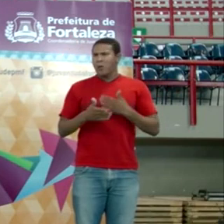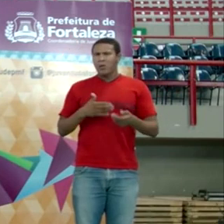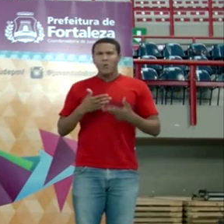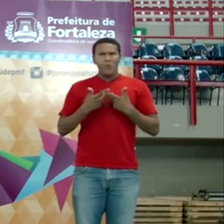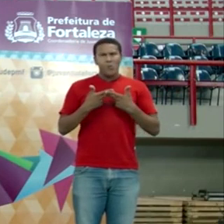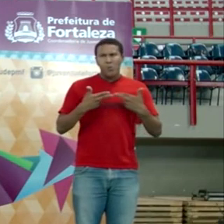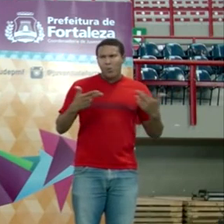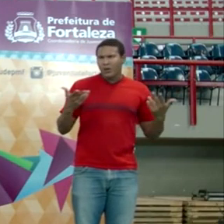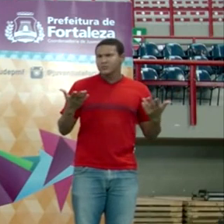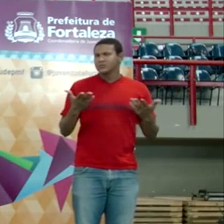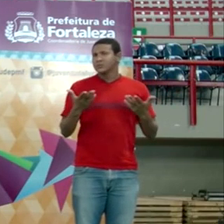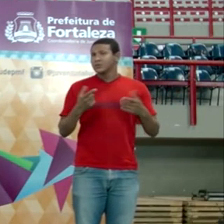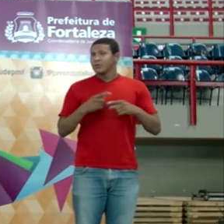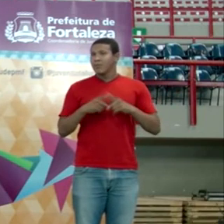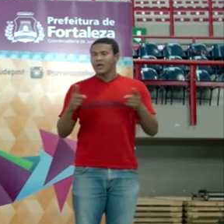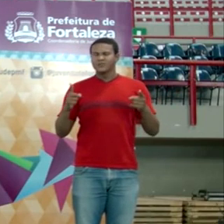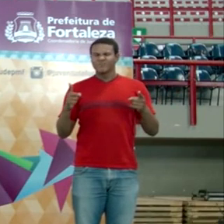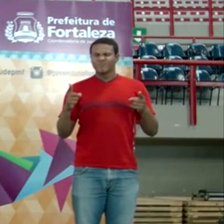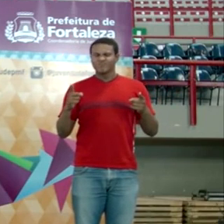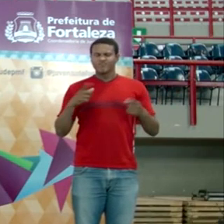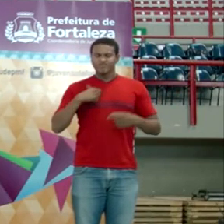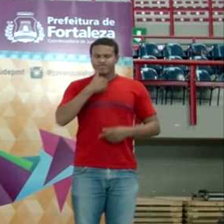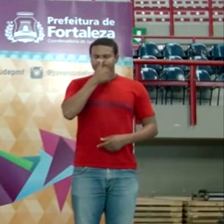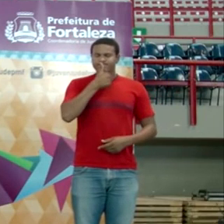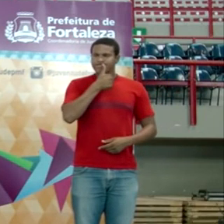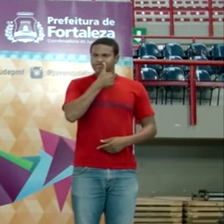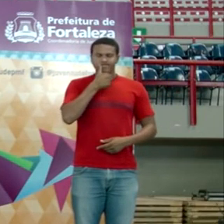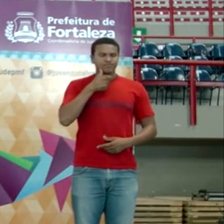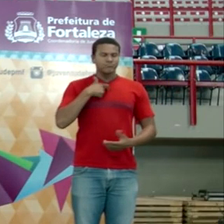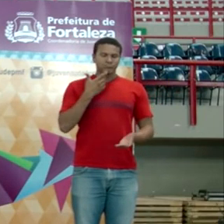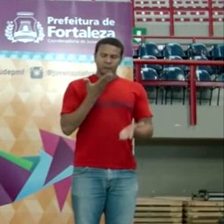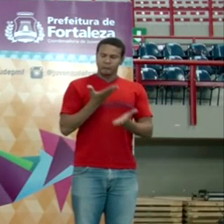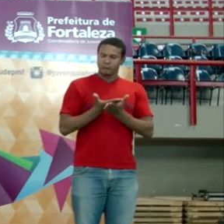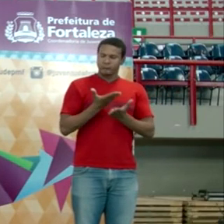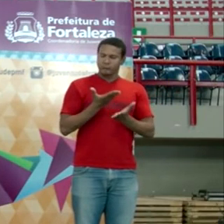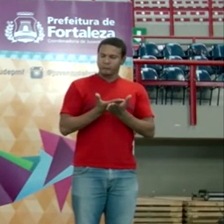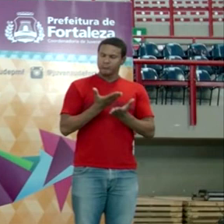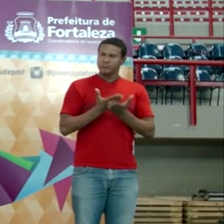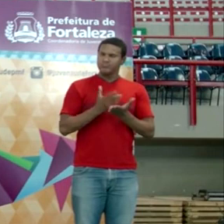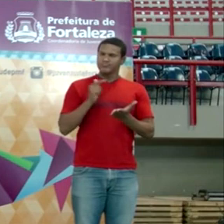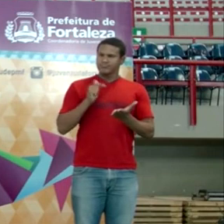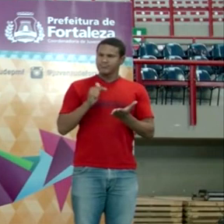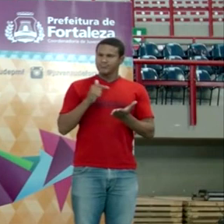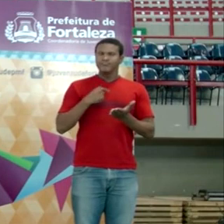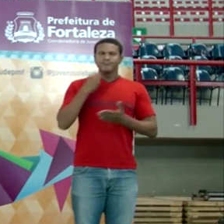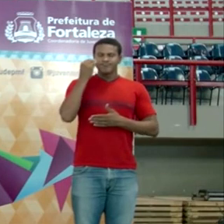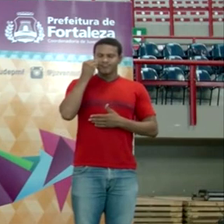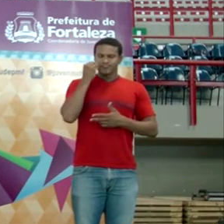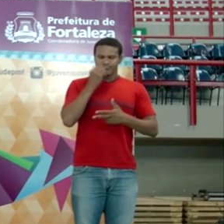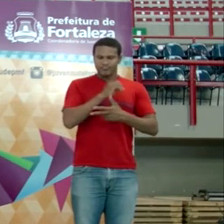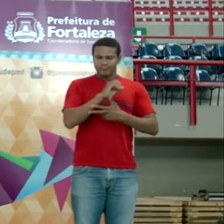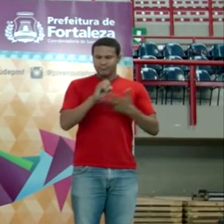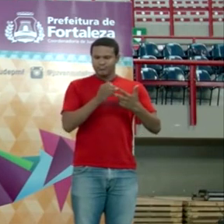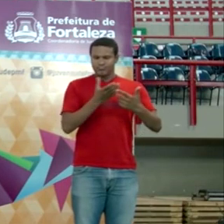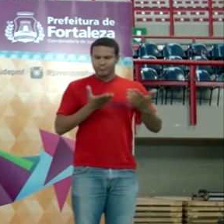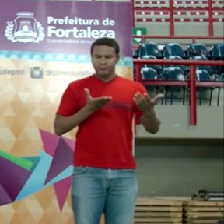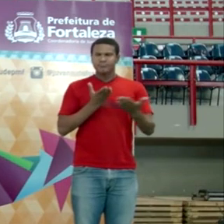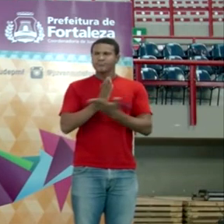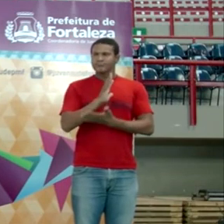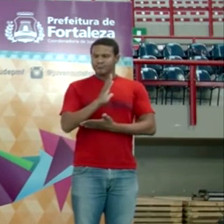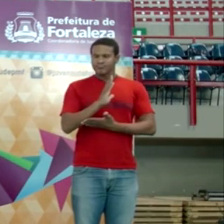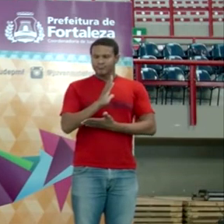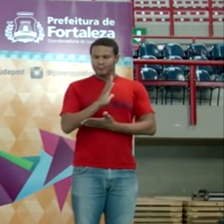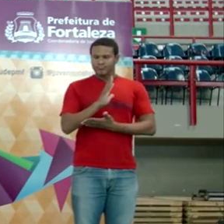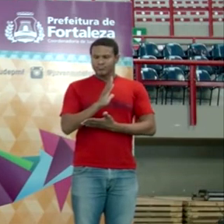coisa, mas a gente optou por estar tentando passar no vestibular,